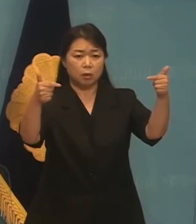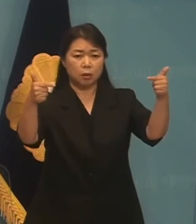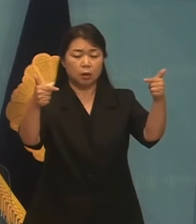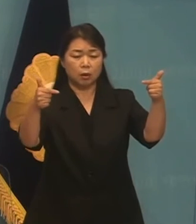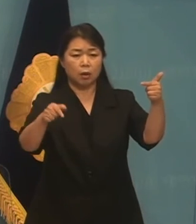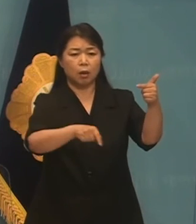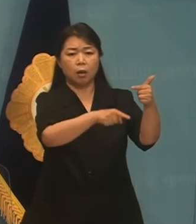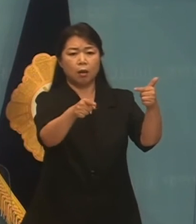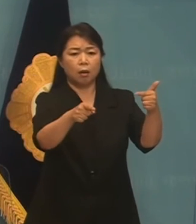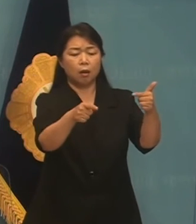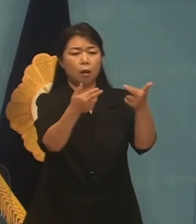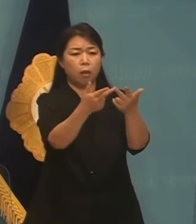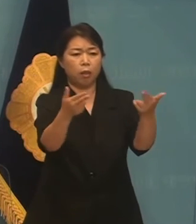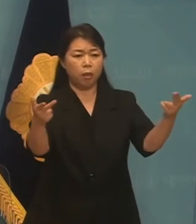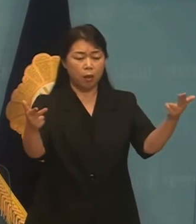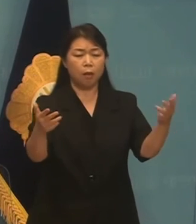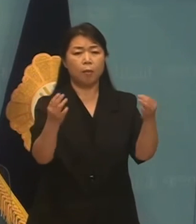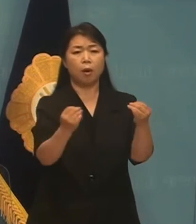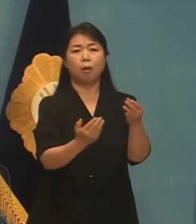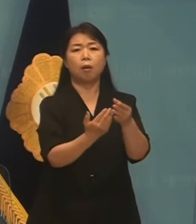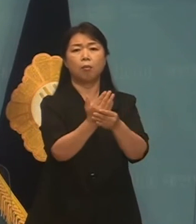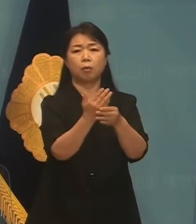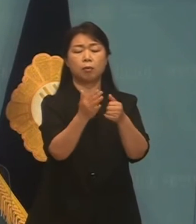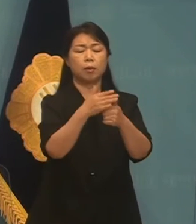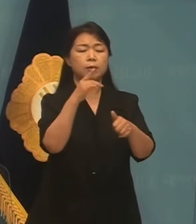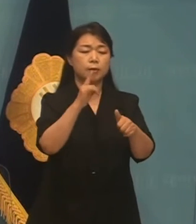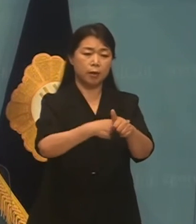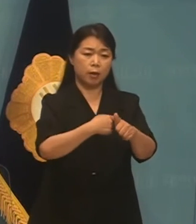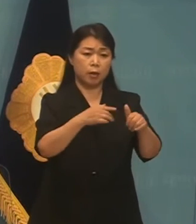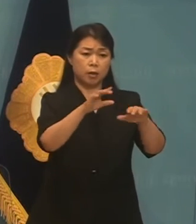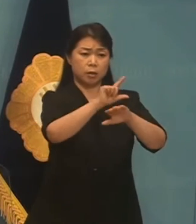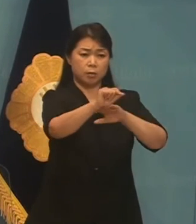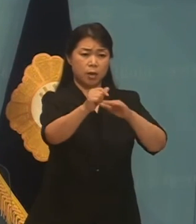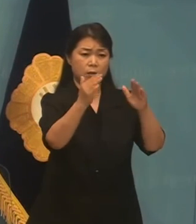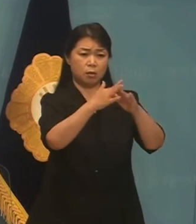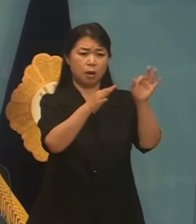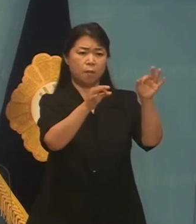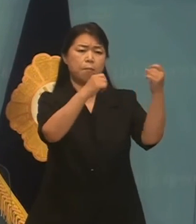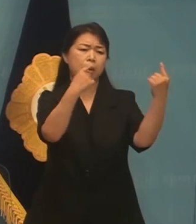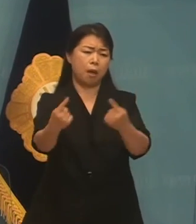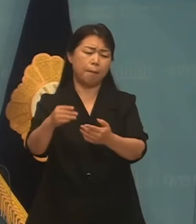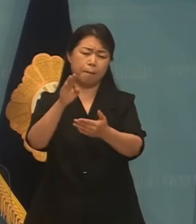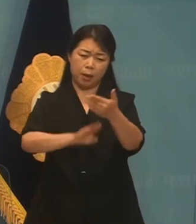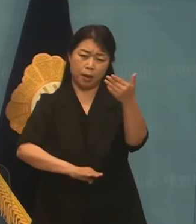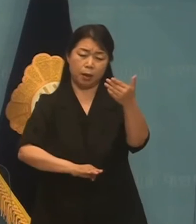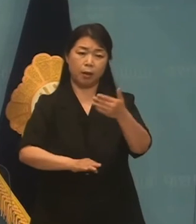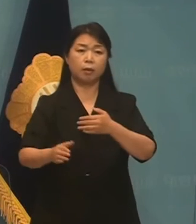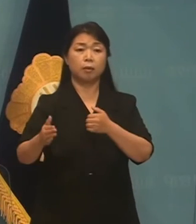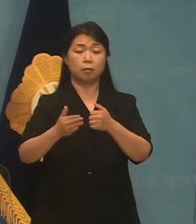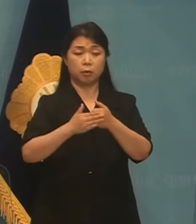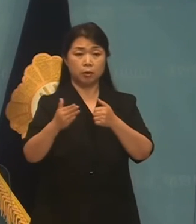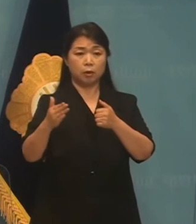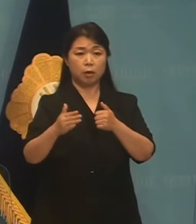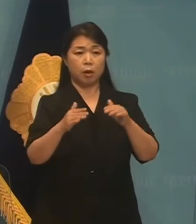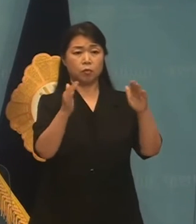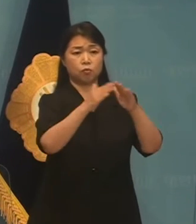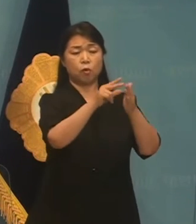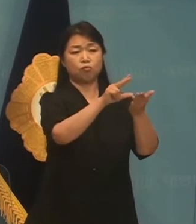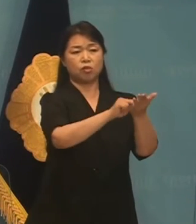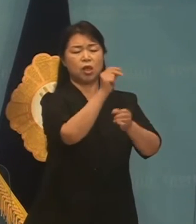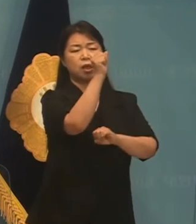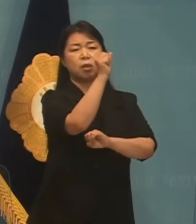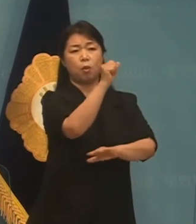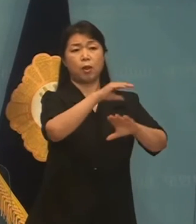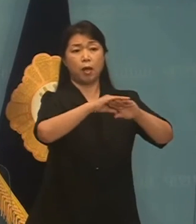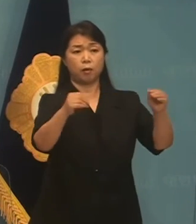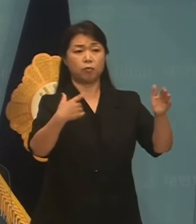현상이 생기면서 지방의 주택가격은 폭락하게 됩니다. 그래서 주택 문제의